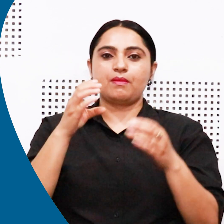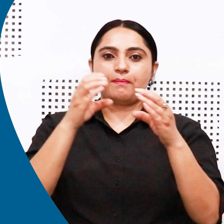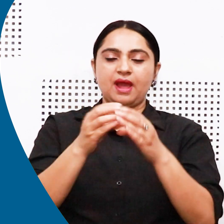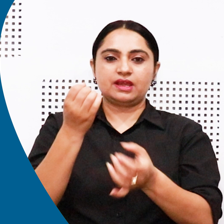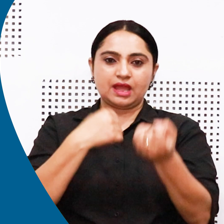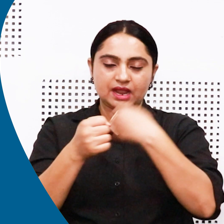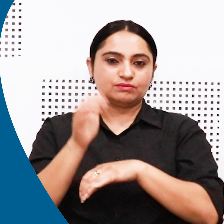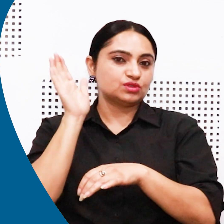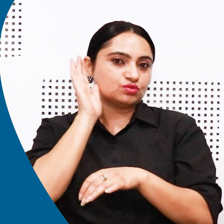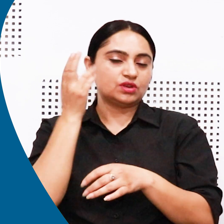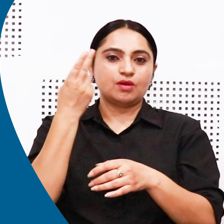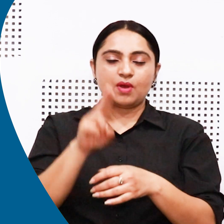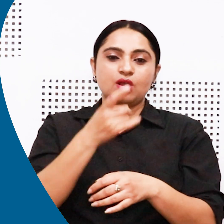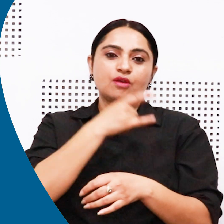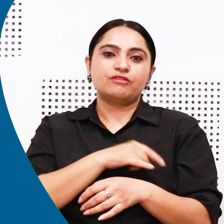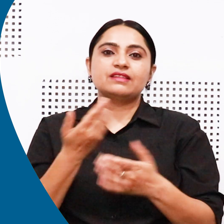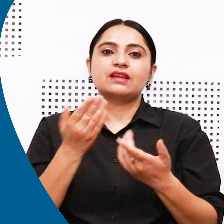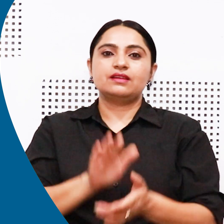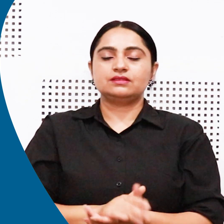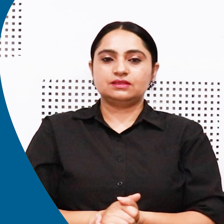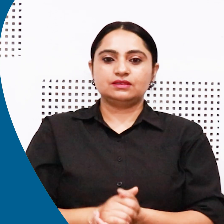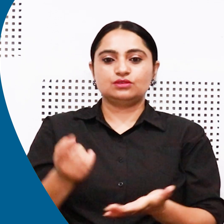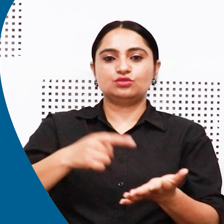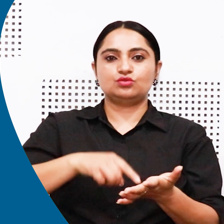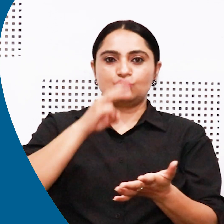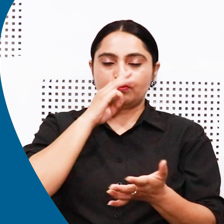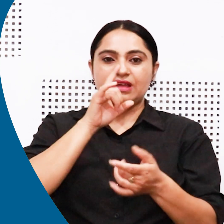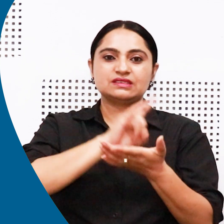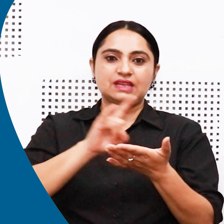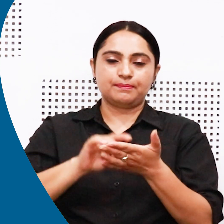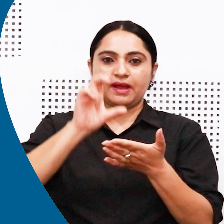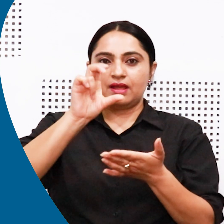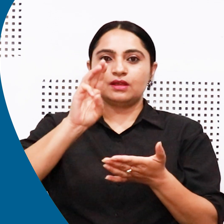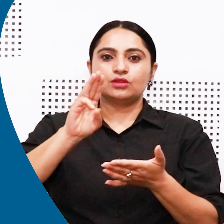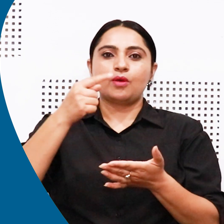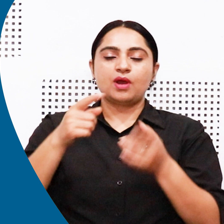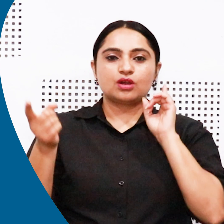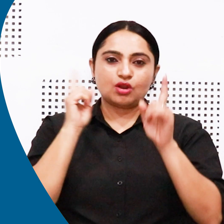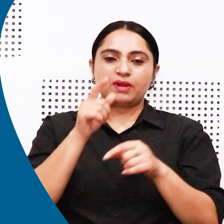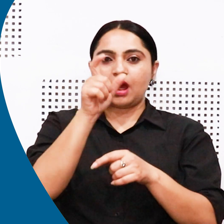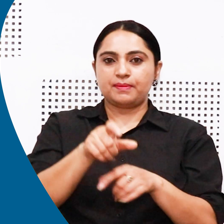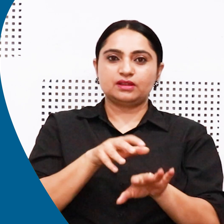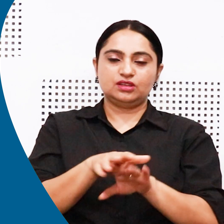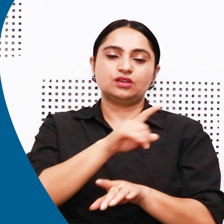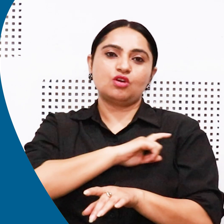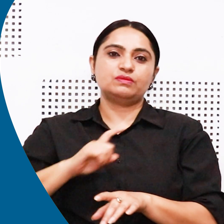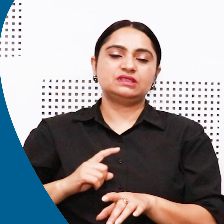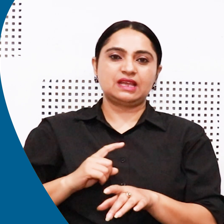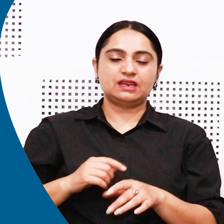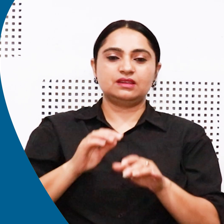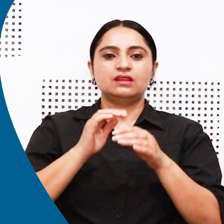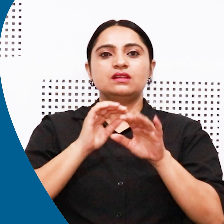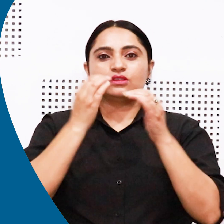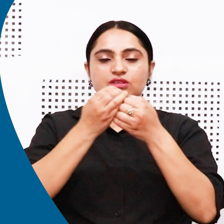पालिकाको गतिविधि सुनेर भएको फाइदा के छ? सुरुमा झापाको दमक नगरपालिकाका बासिन्दा, कर्मचारी,